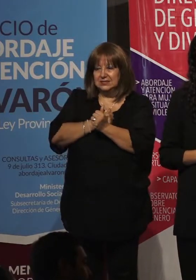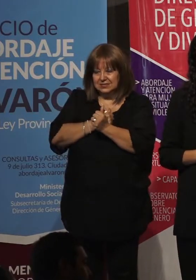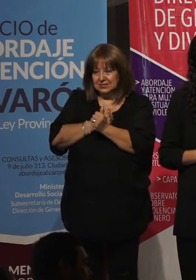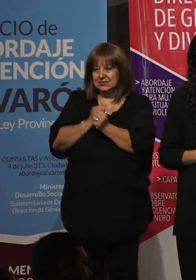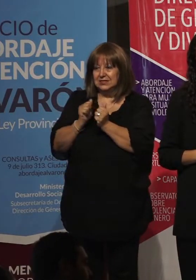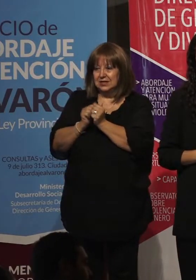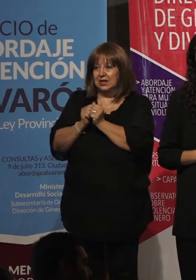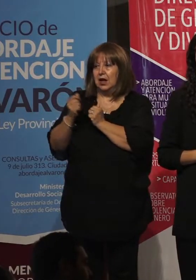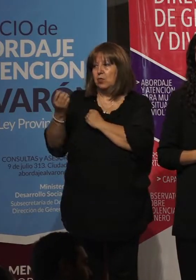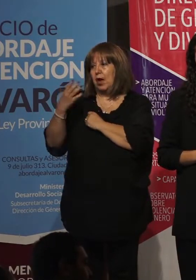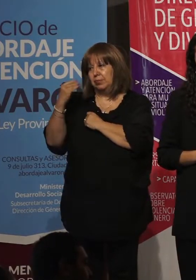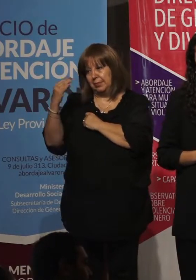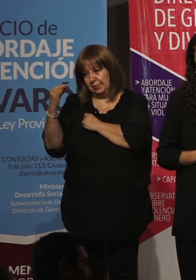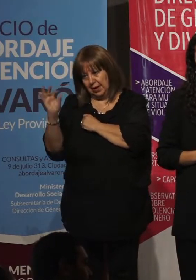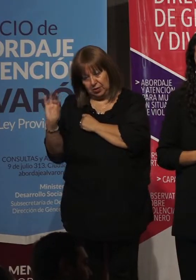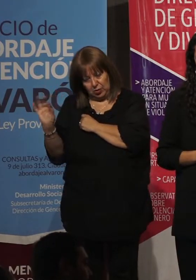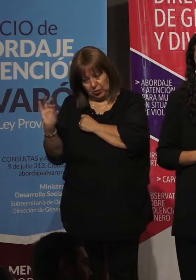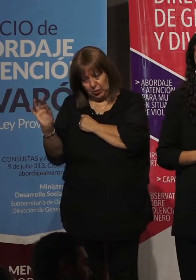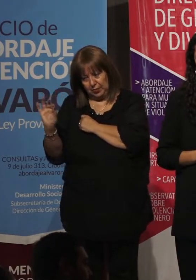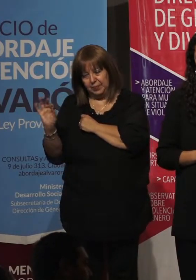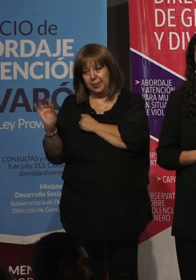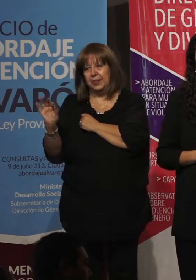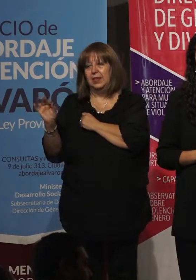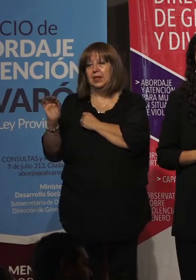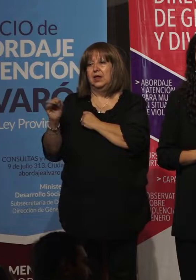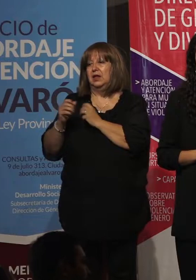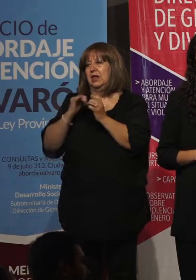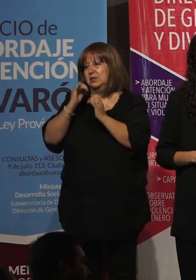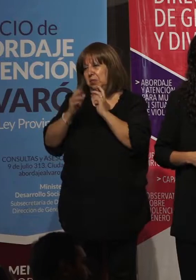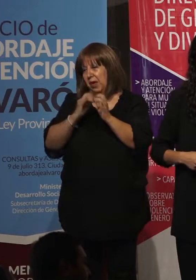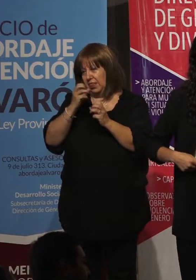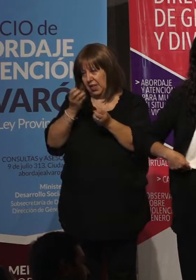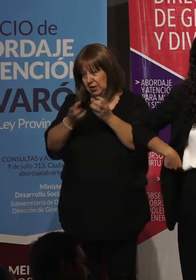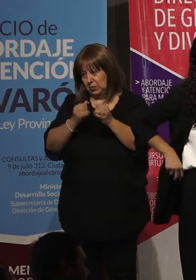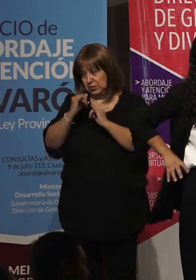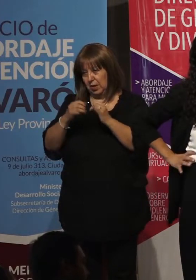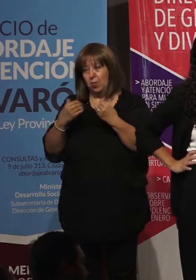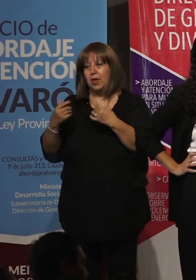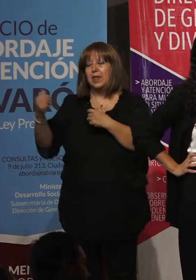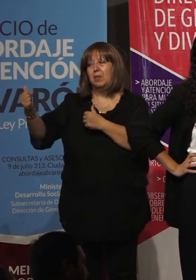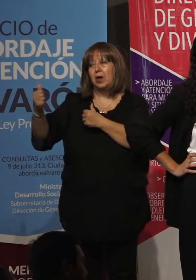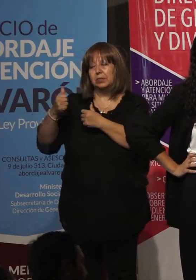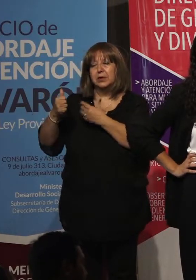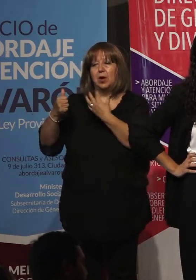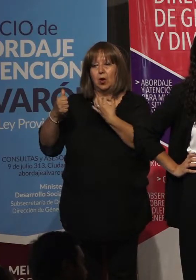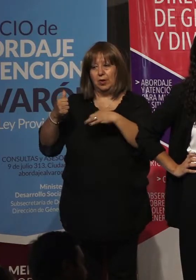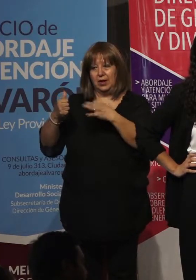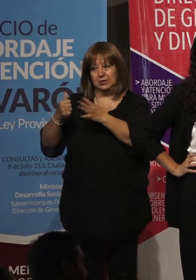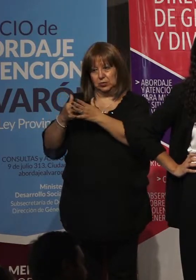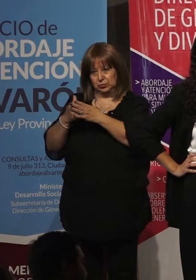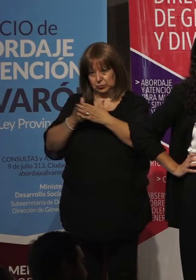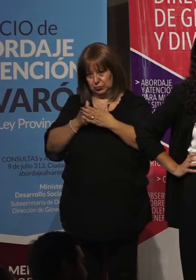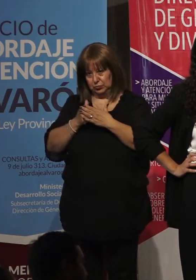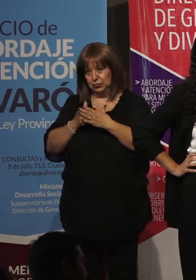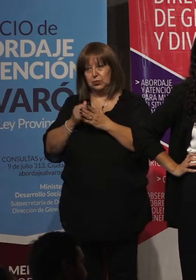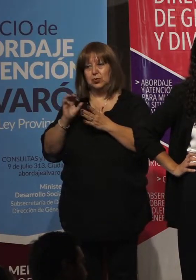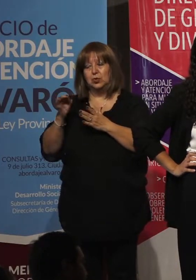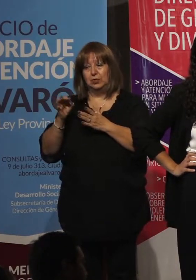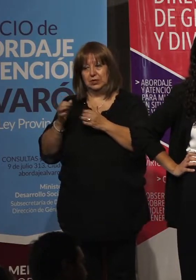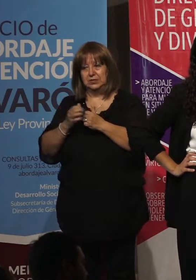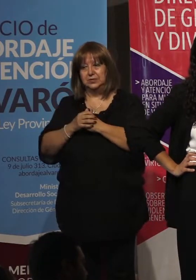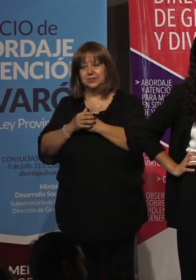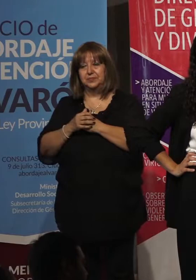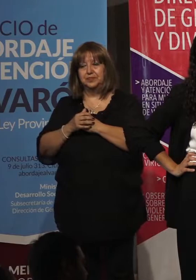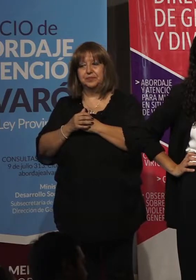que no va a tener participación ni incidencia en el acto jurídico de la toma, de la denuncia, de la testimonial o del cuerpo o del examen del cuerpo